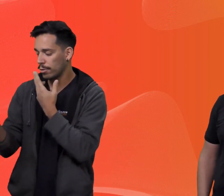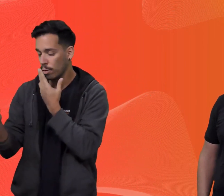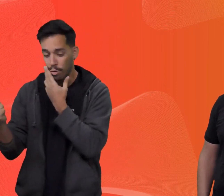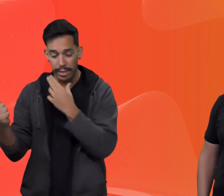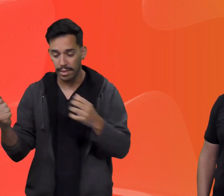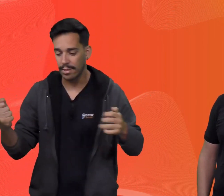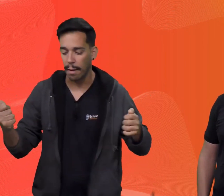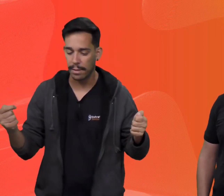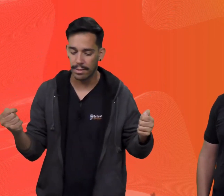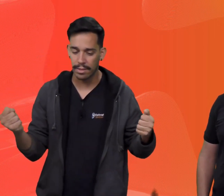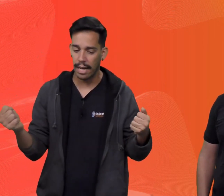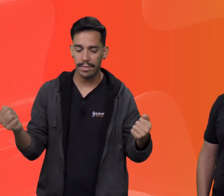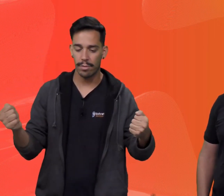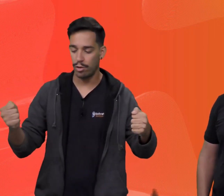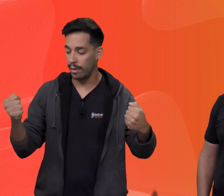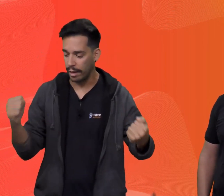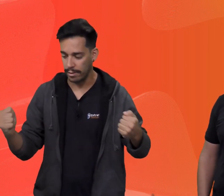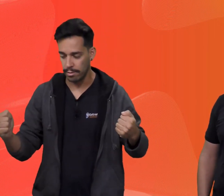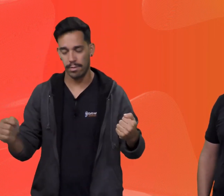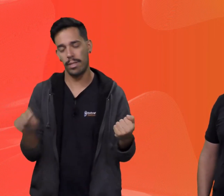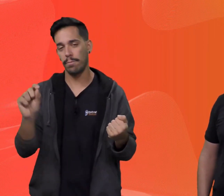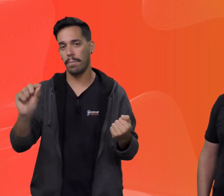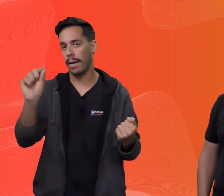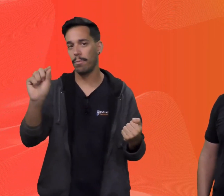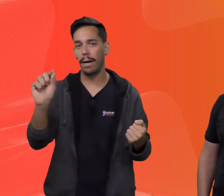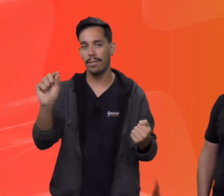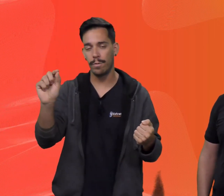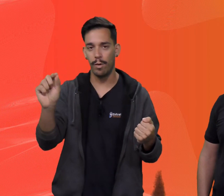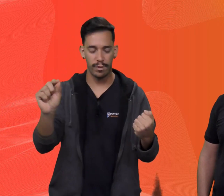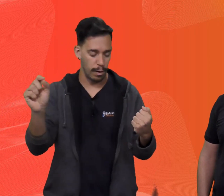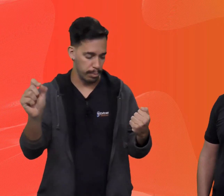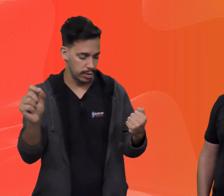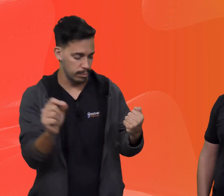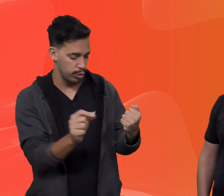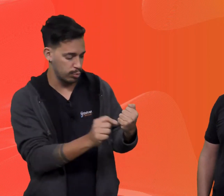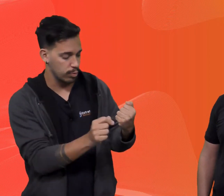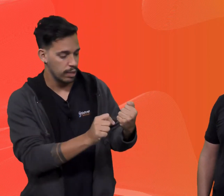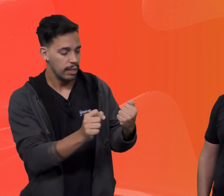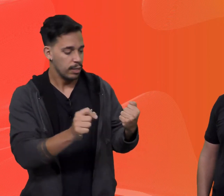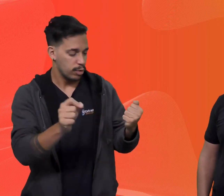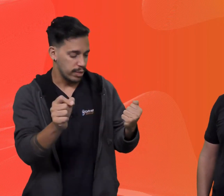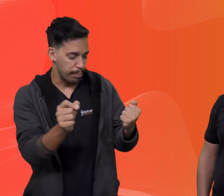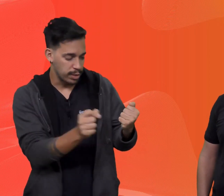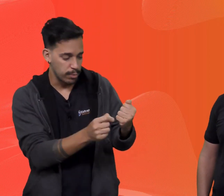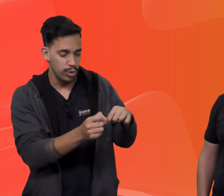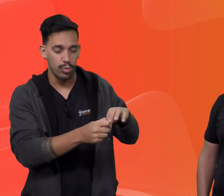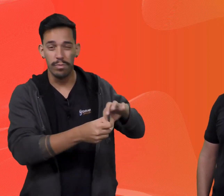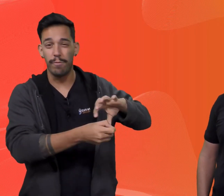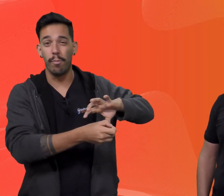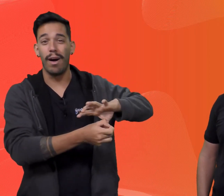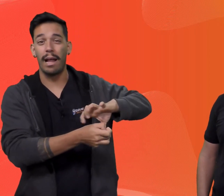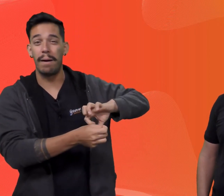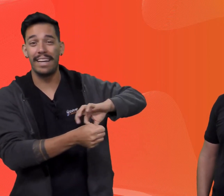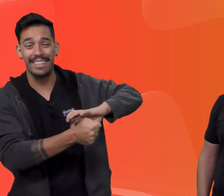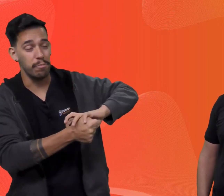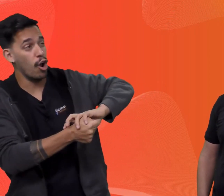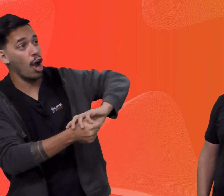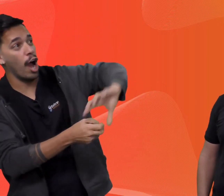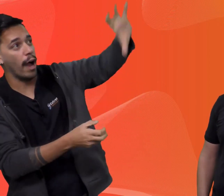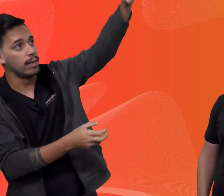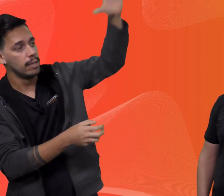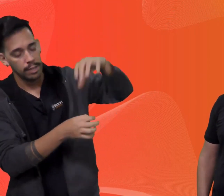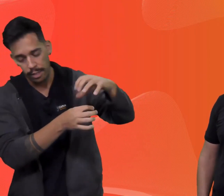do outro eletrodo. Como é que você sabe que esses gases são diferentes? Assim, você pega um palito de fósforo e aproxima de um. Quando você aproxima de um, vai formar uma